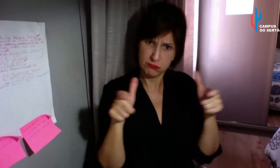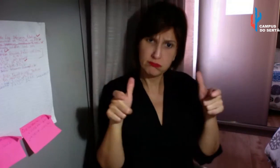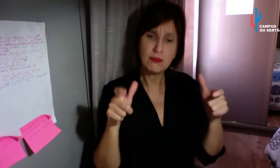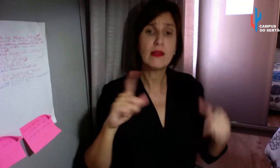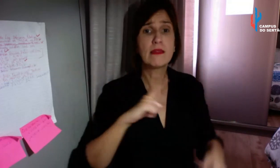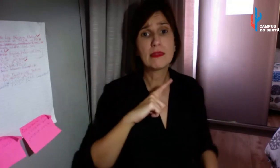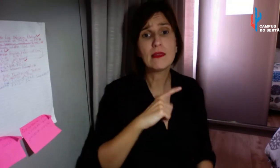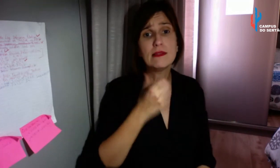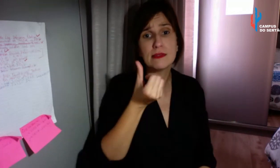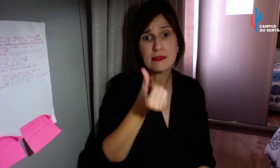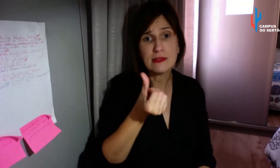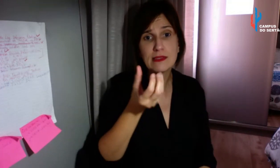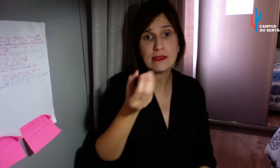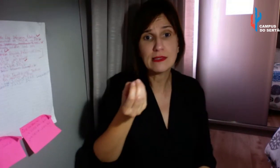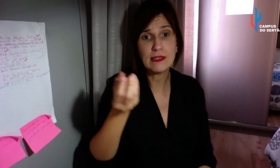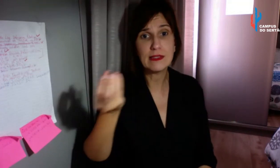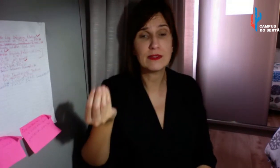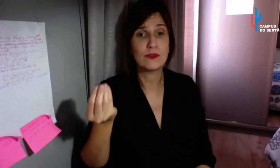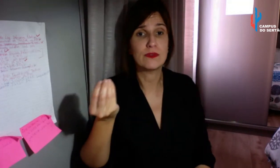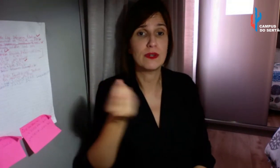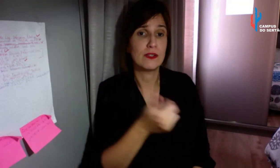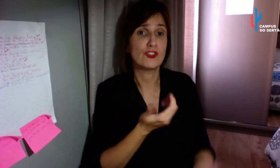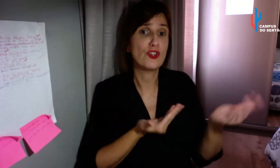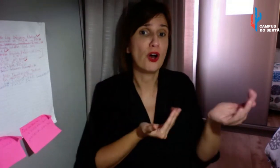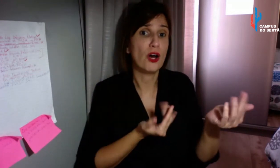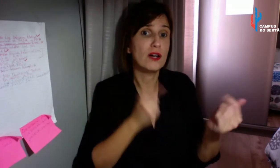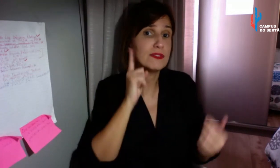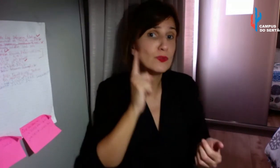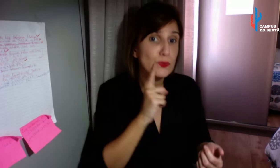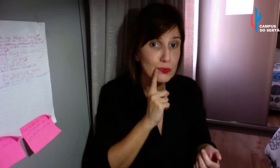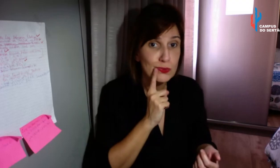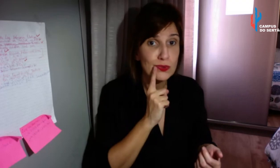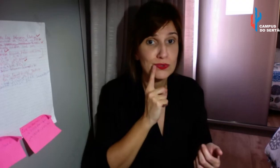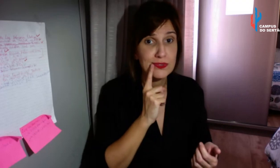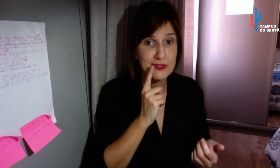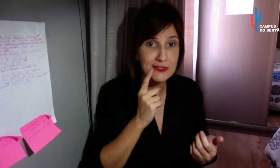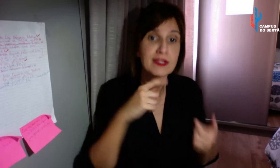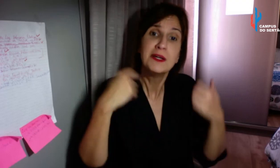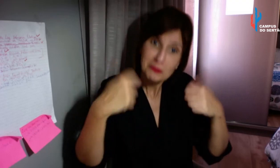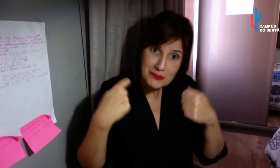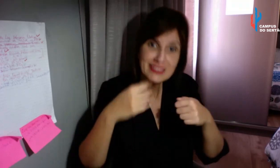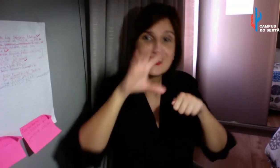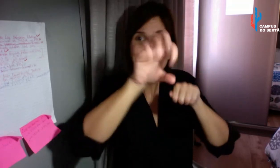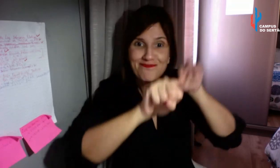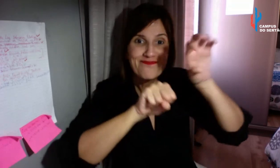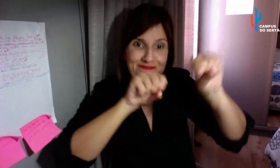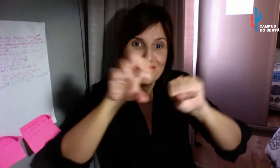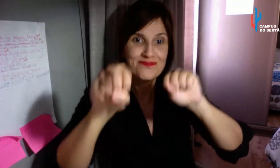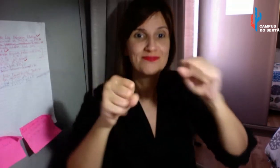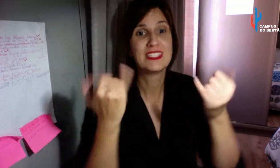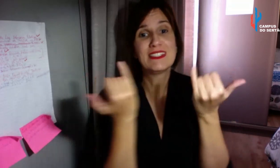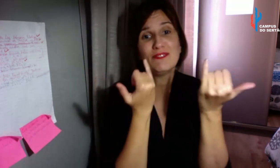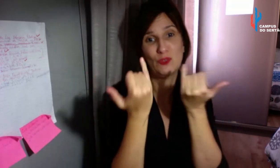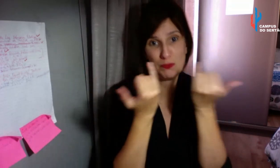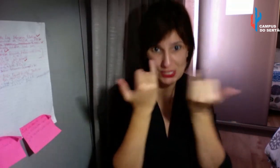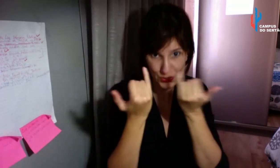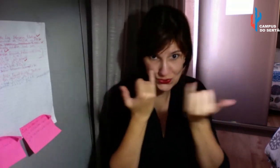mesmo município, em outros menos. Aqui em Florianópolis existem 600 jovens